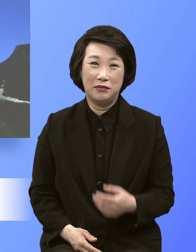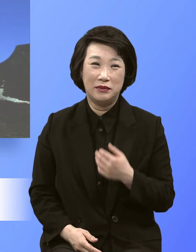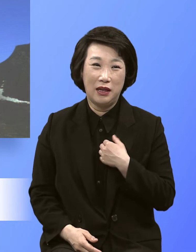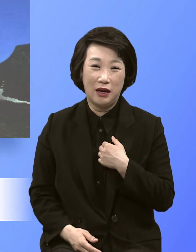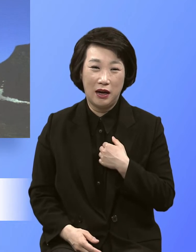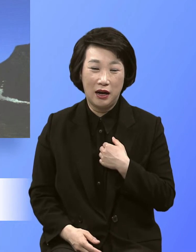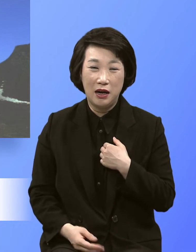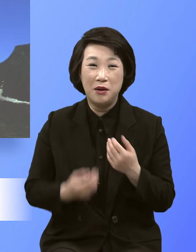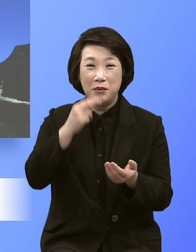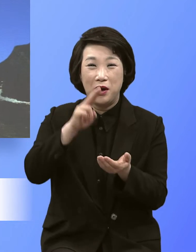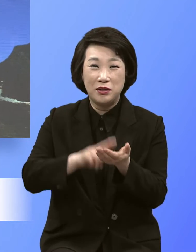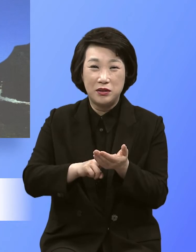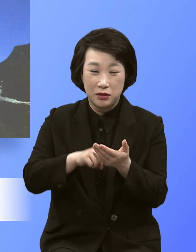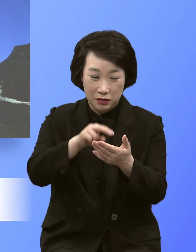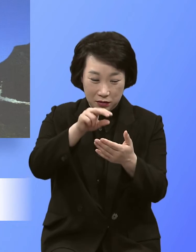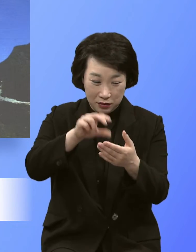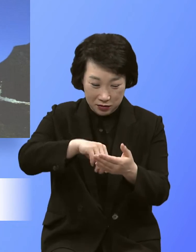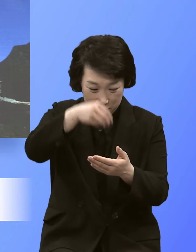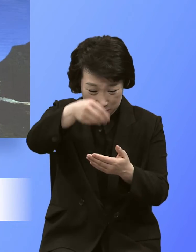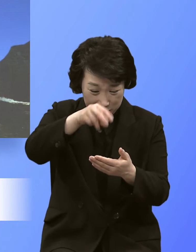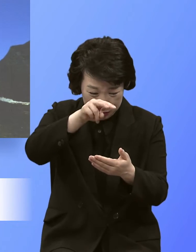내가 이 편지를 읽으면서